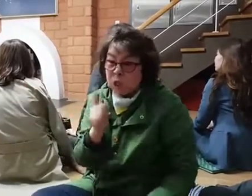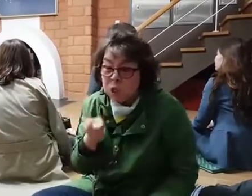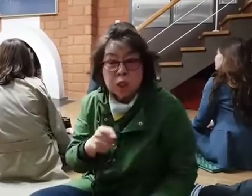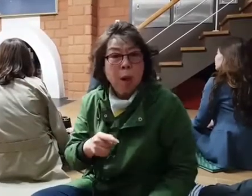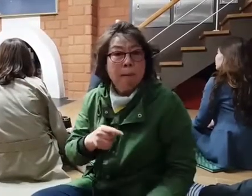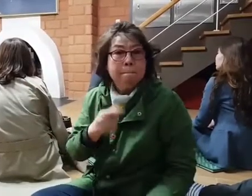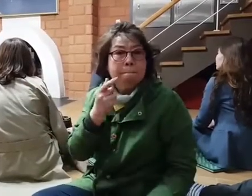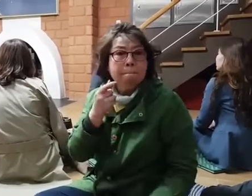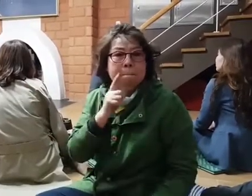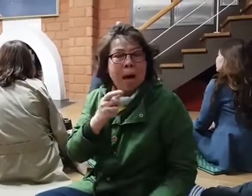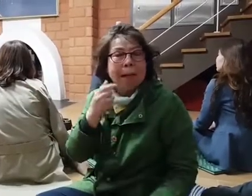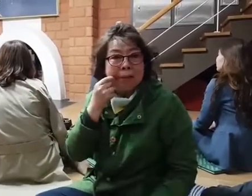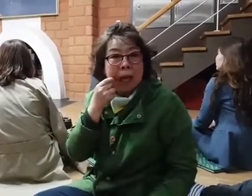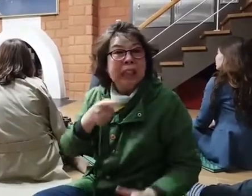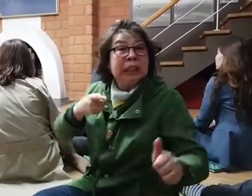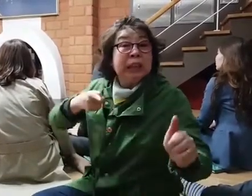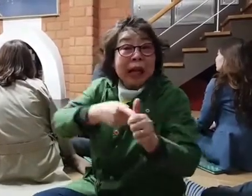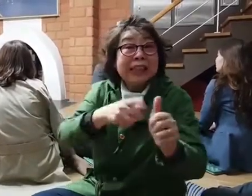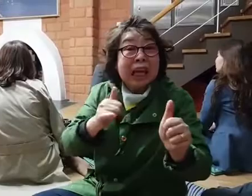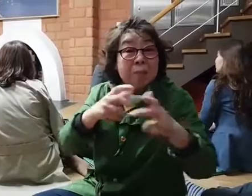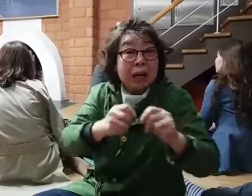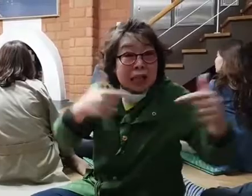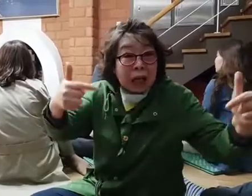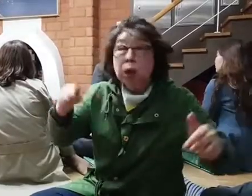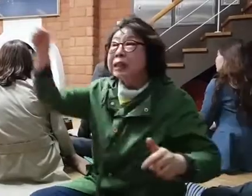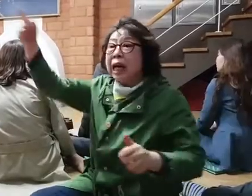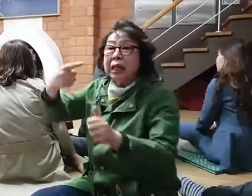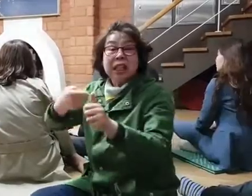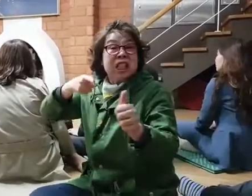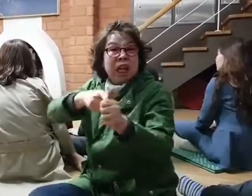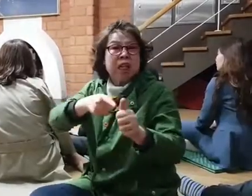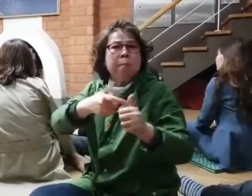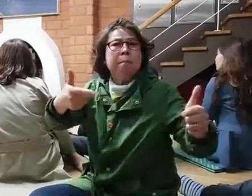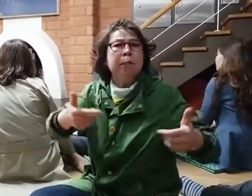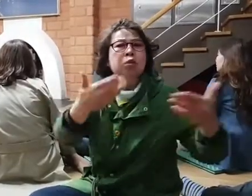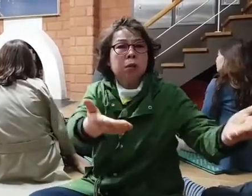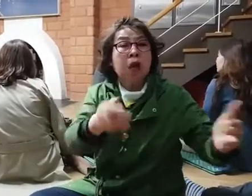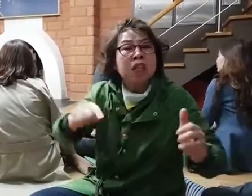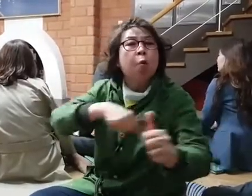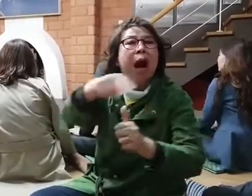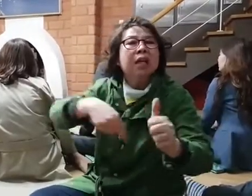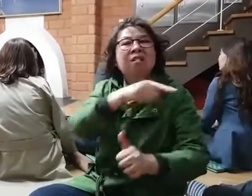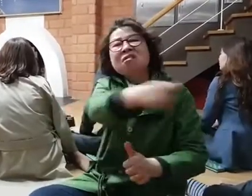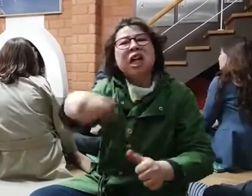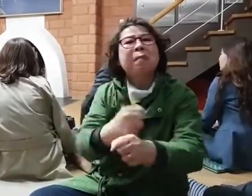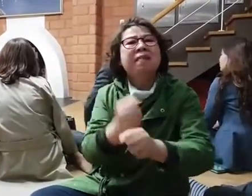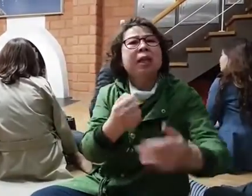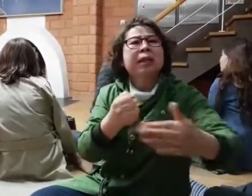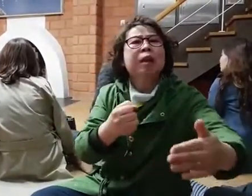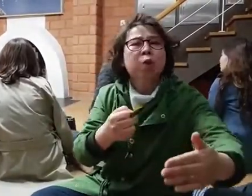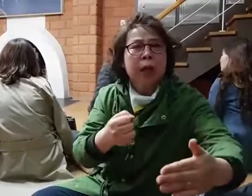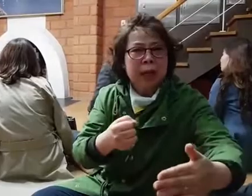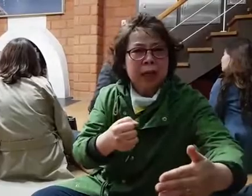살인자를 많이 만들어도 자연이 만들어 놓는 거예요. 왜? 이 사회에 지금 그런 환경을 너희들이 만들어 놓고